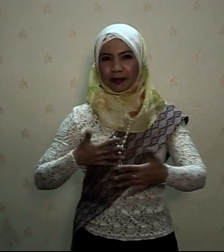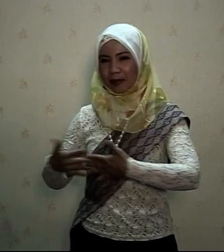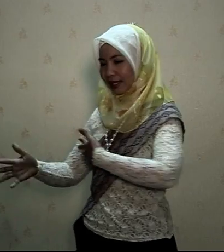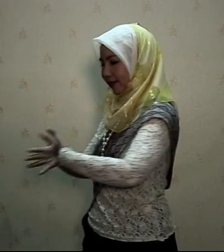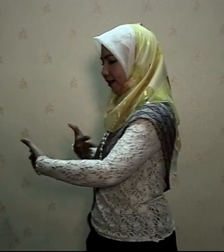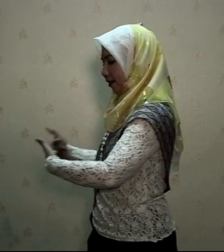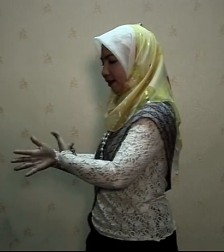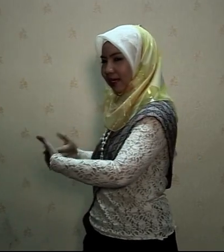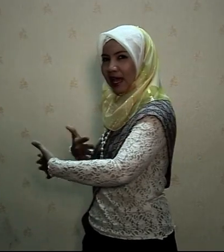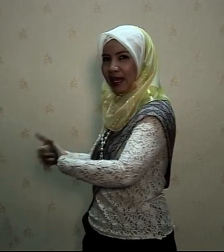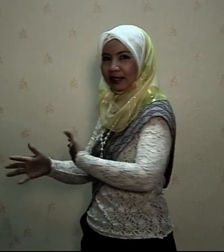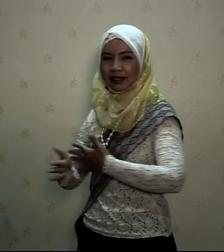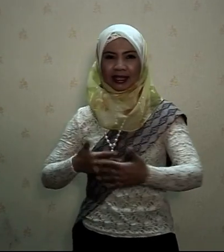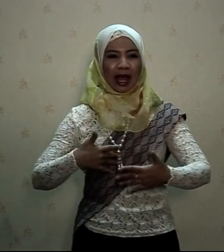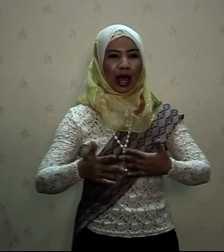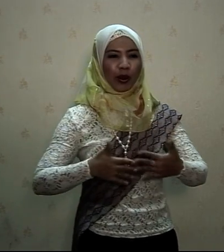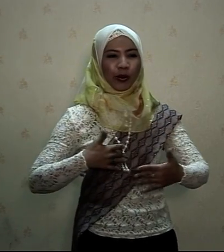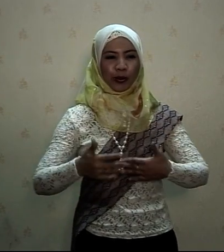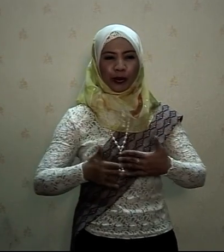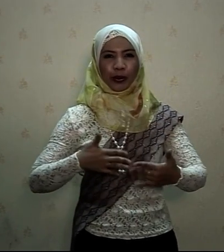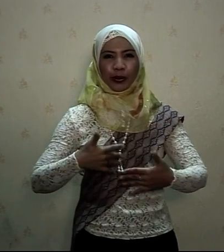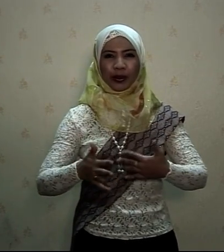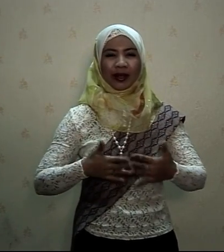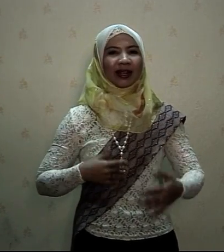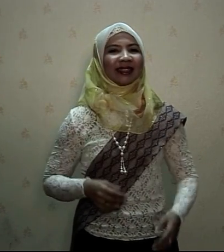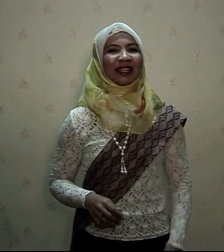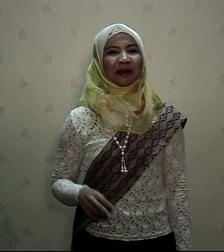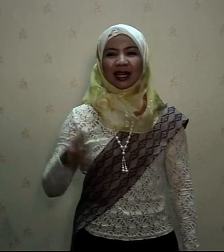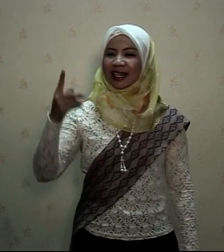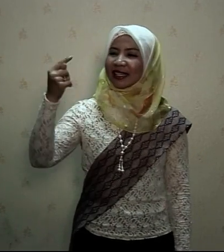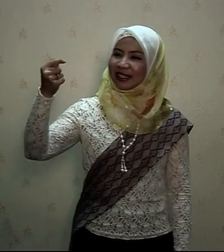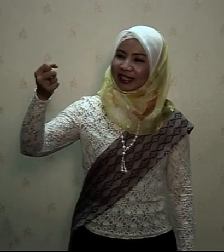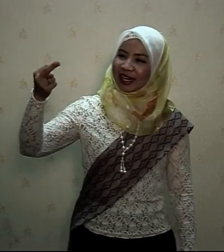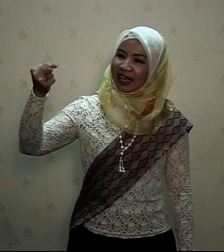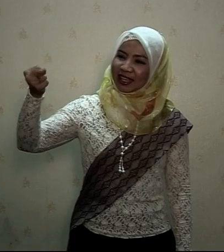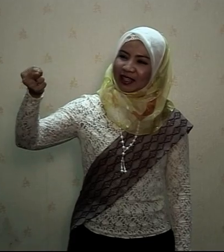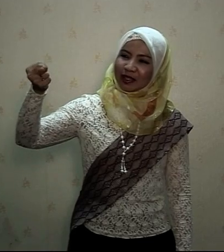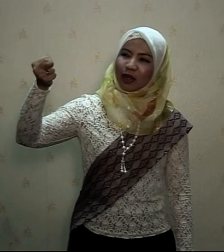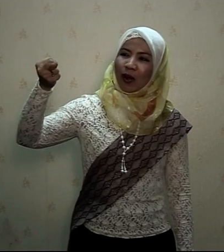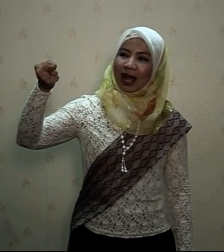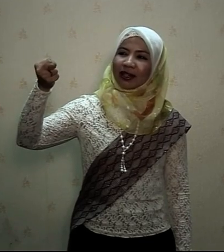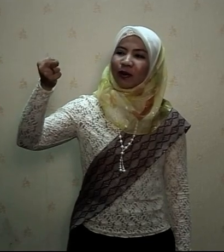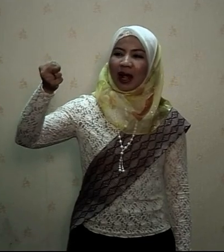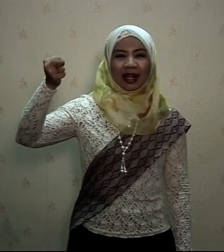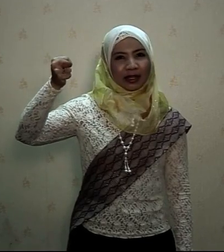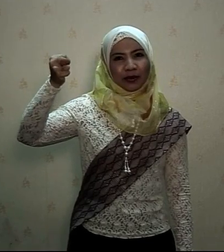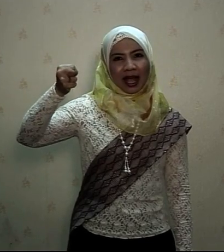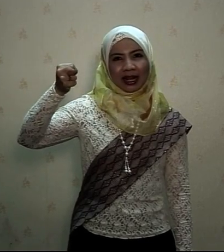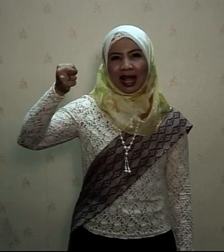ปัดนะคะสีเทาสีน้ำเงินระหว่างนิ้วกลางกับนิ้วนางนะคะ